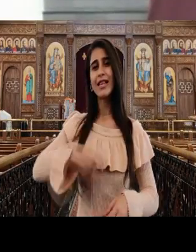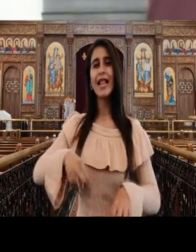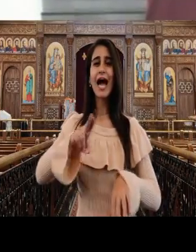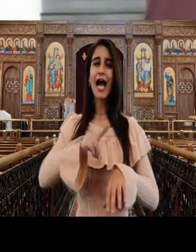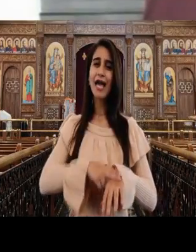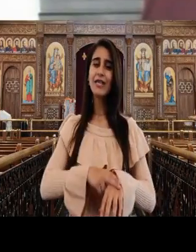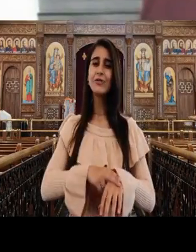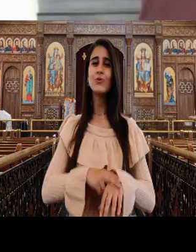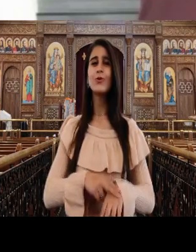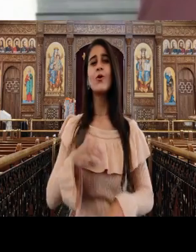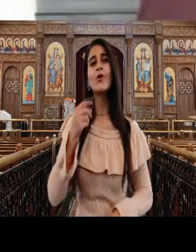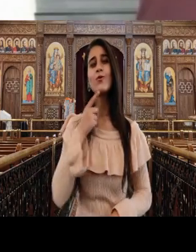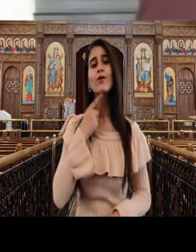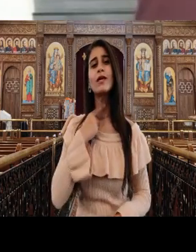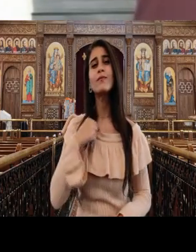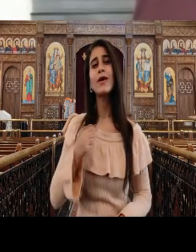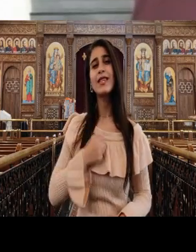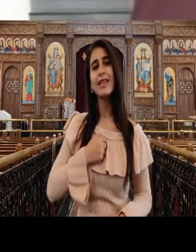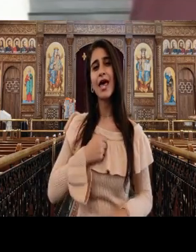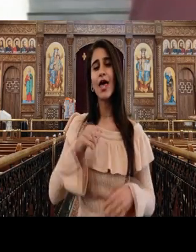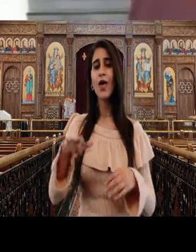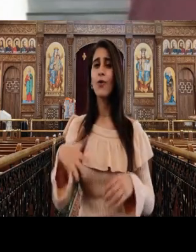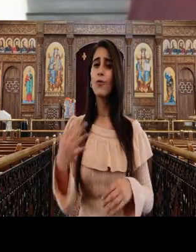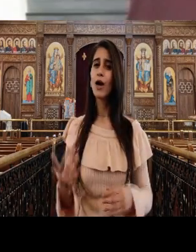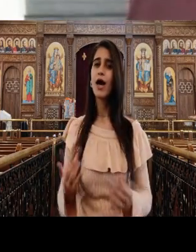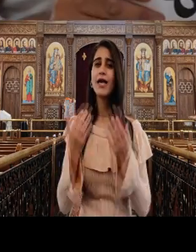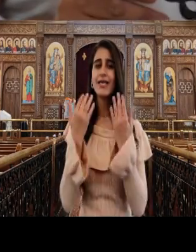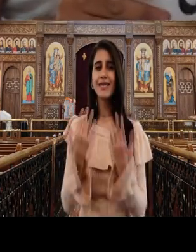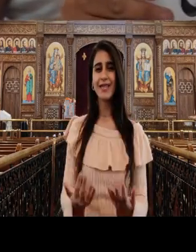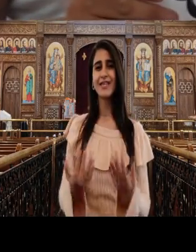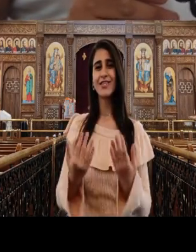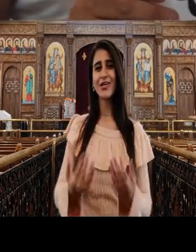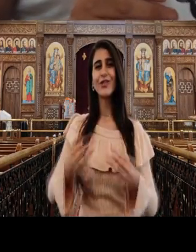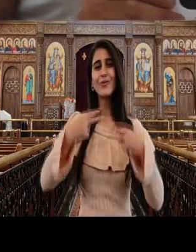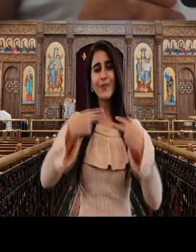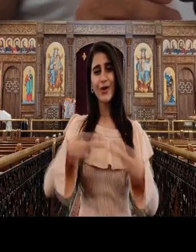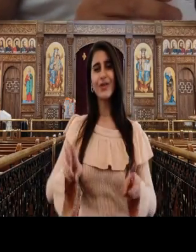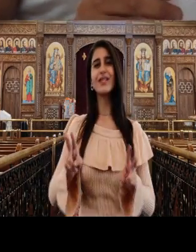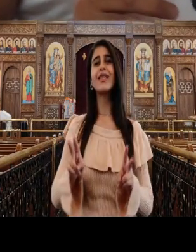كل اللي عايزه واتمناه